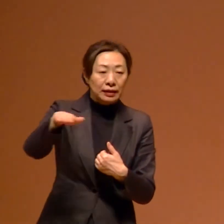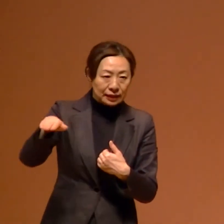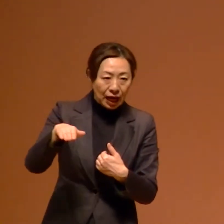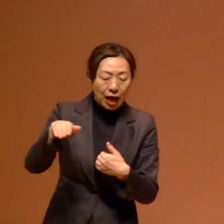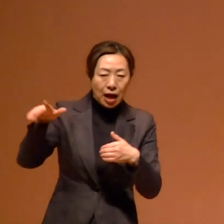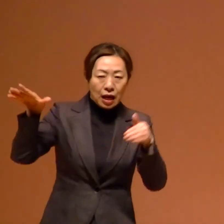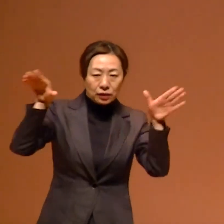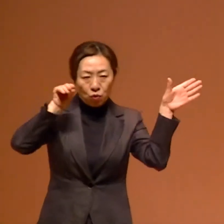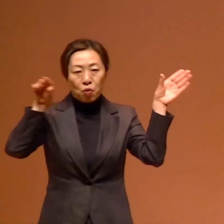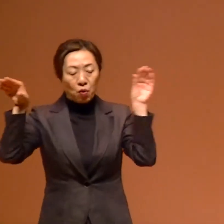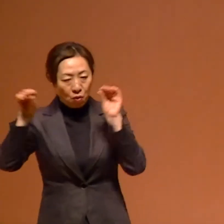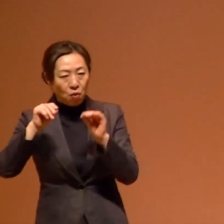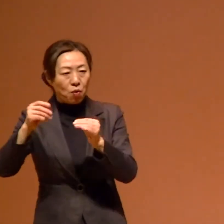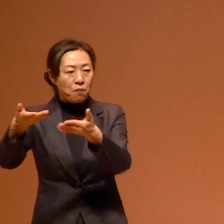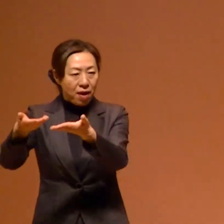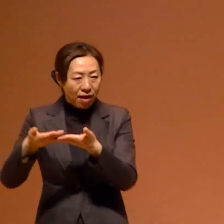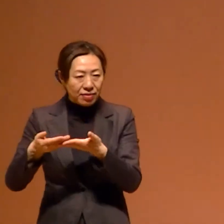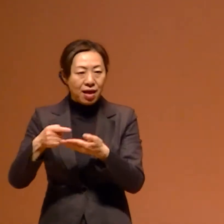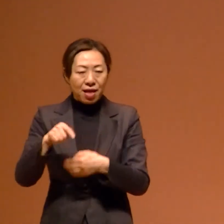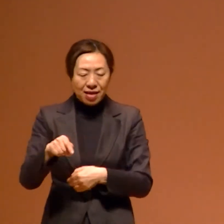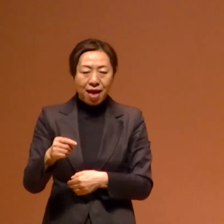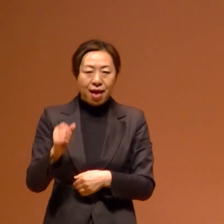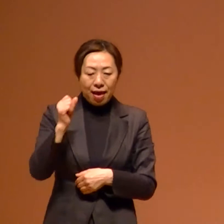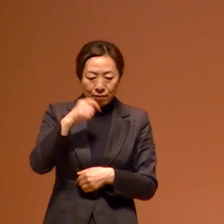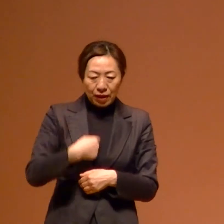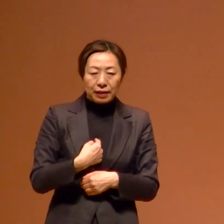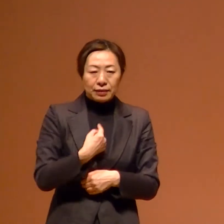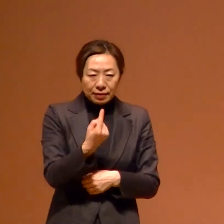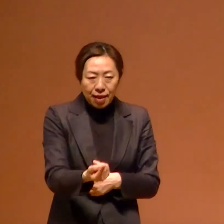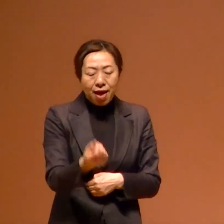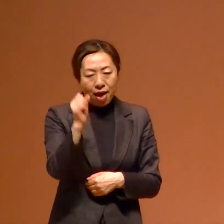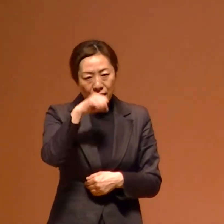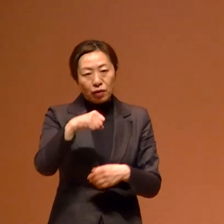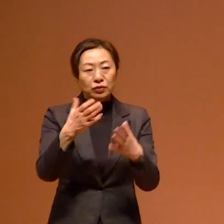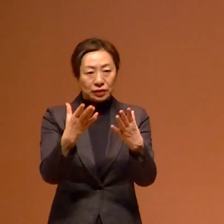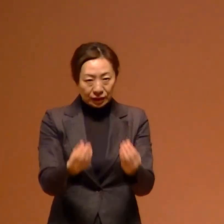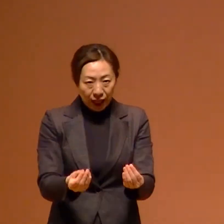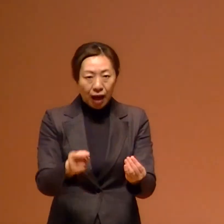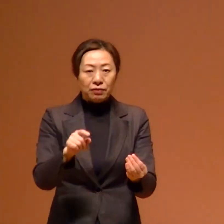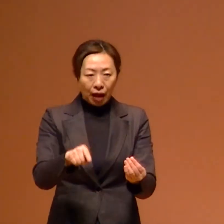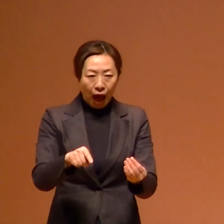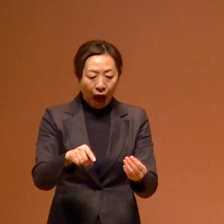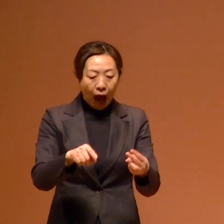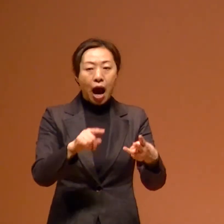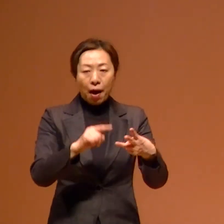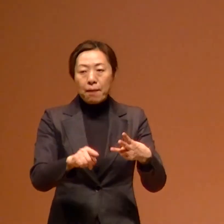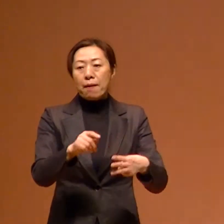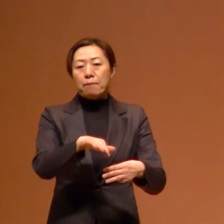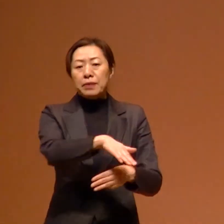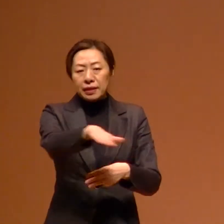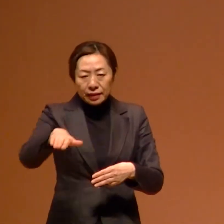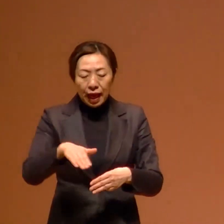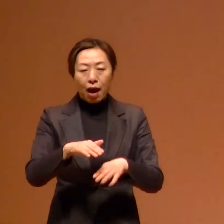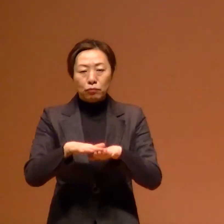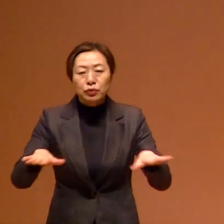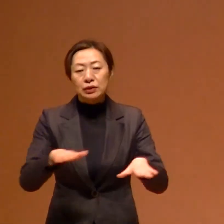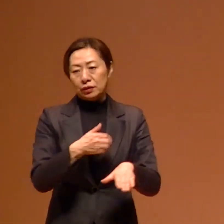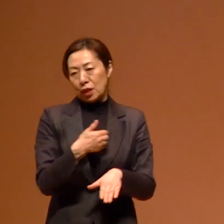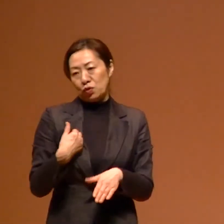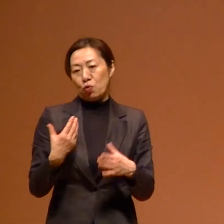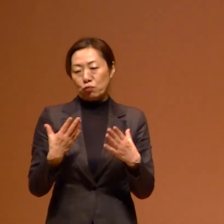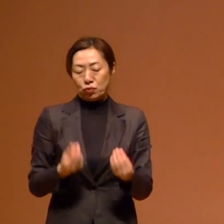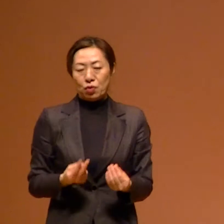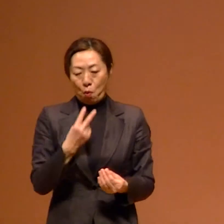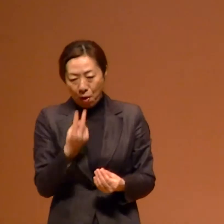情報を教えてきて確認行ったんですよ、その場所。そしたらみんな全員いるということが分かって、3日後